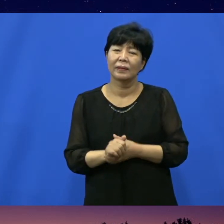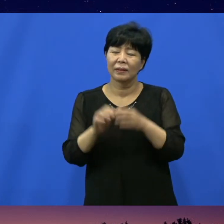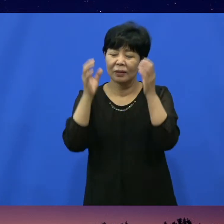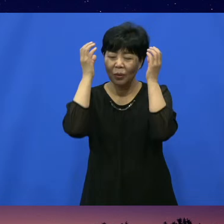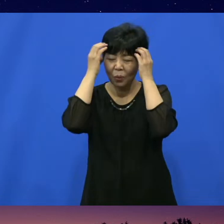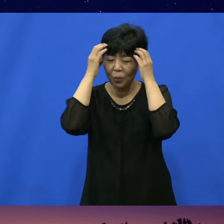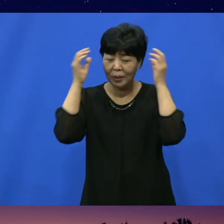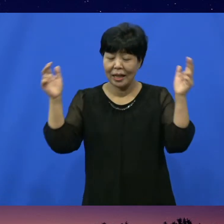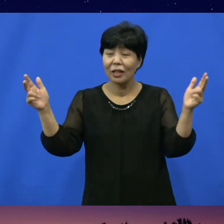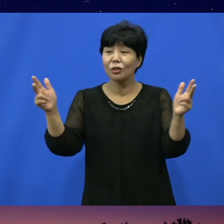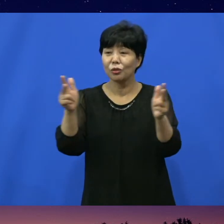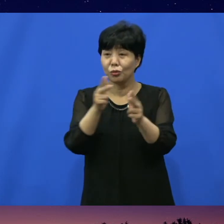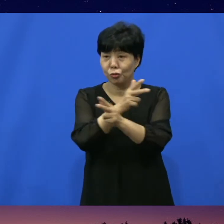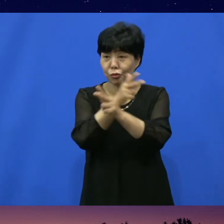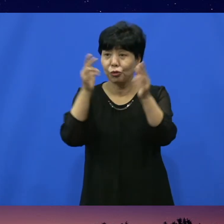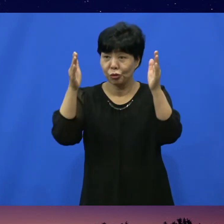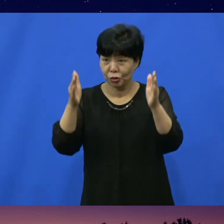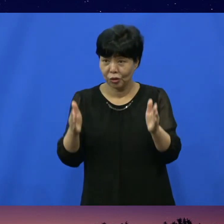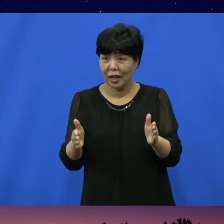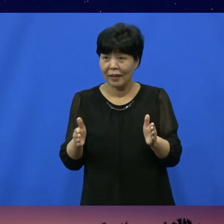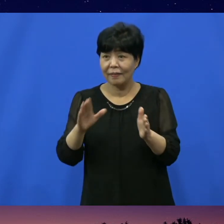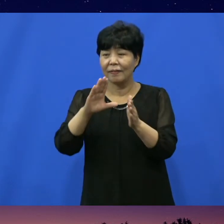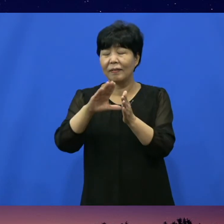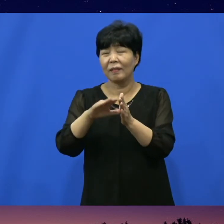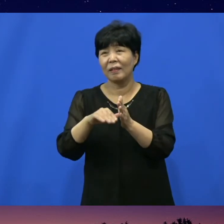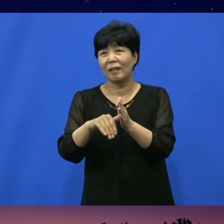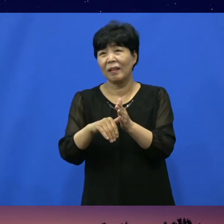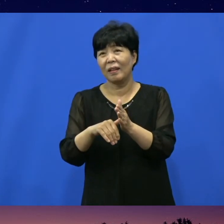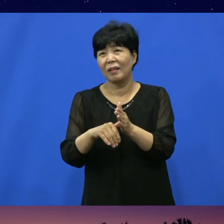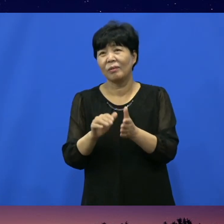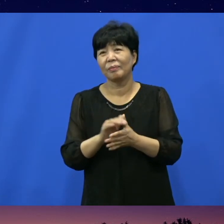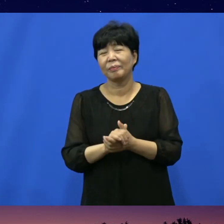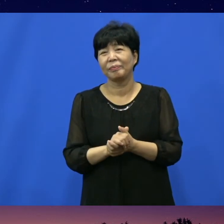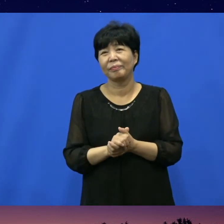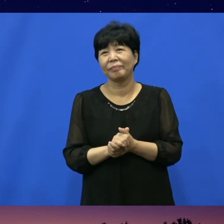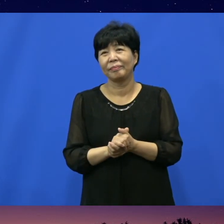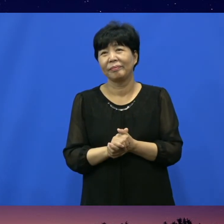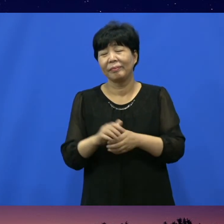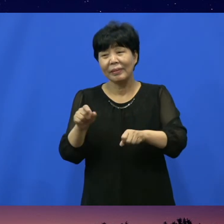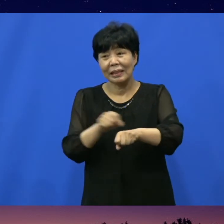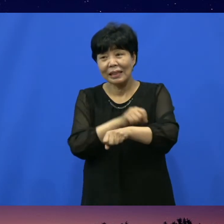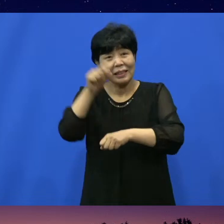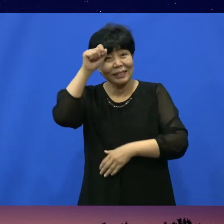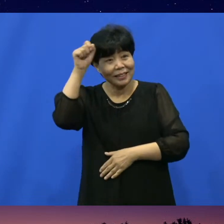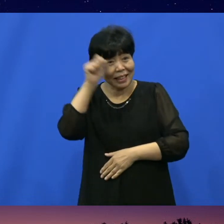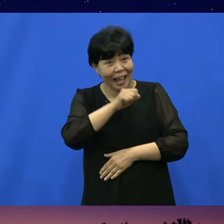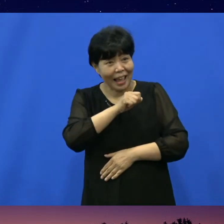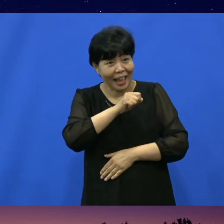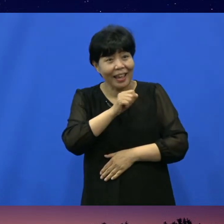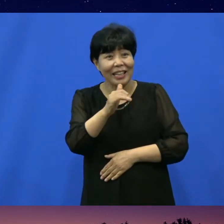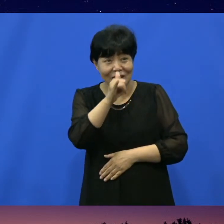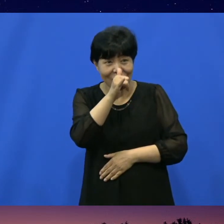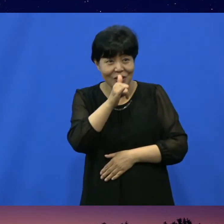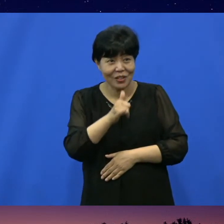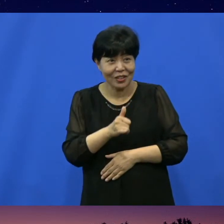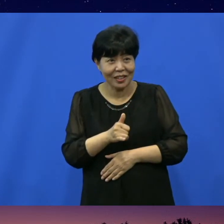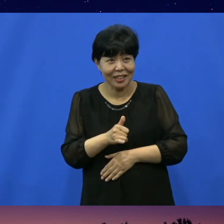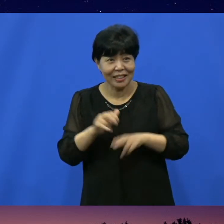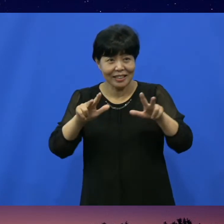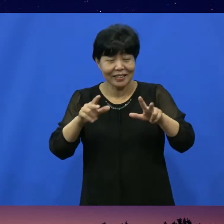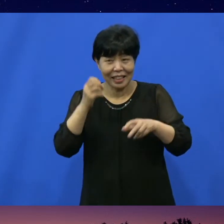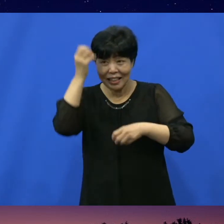고난주간에 우리 특제를 지난 지 얼마 안 되는데 이제 고난주간 한 2주 지나니까 다 까먹으셨죠?